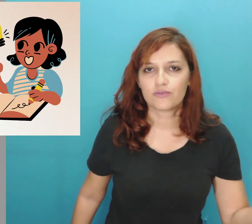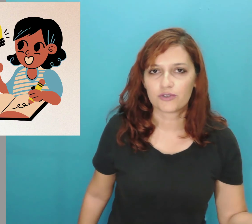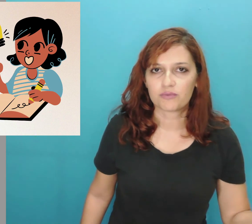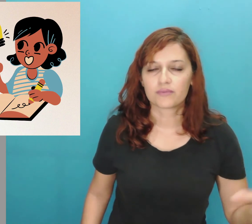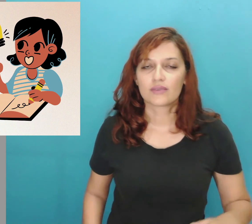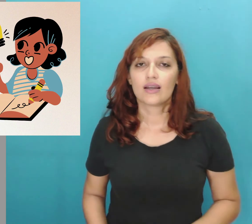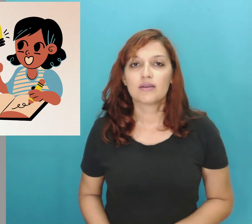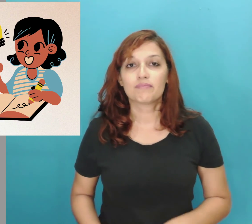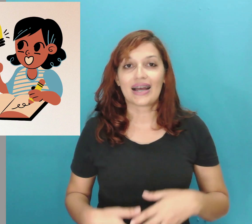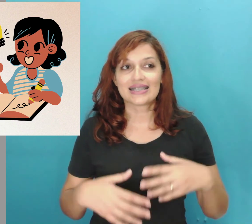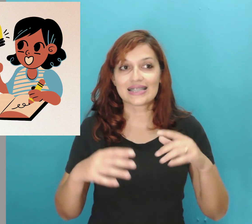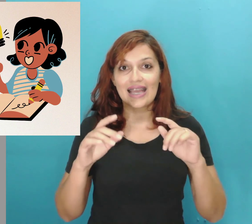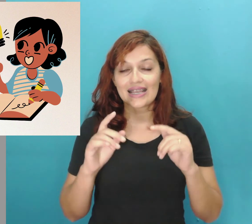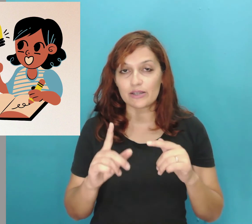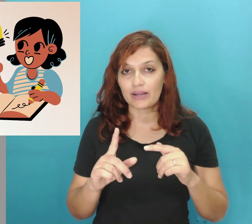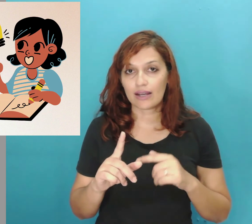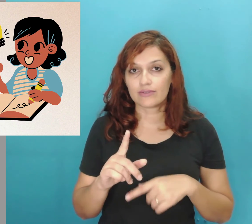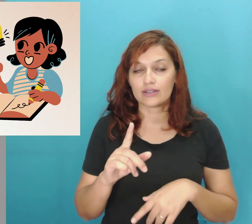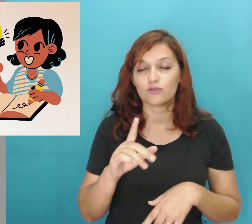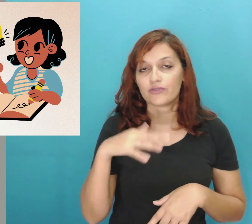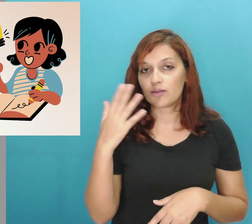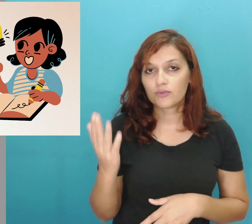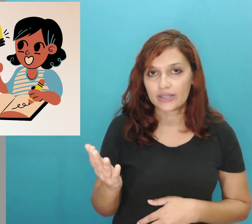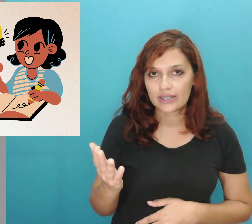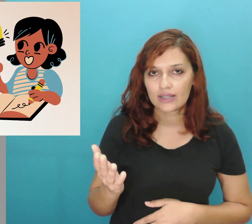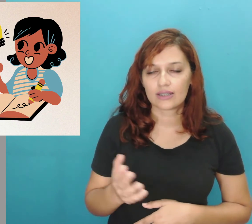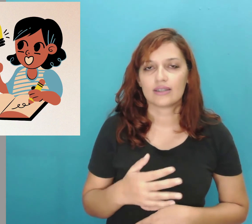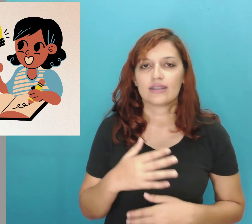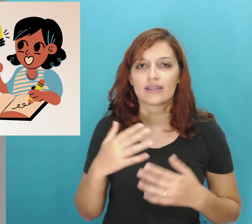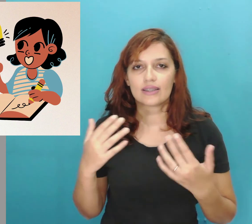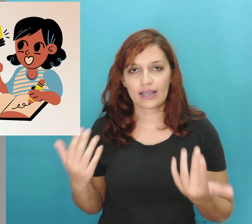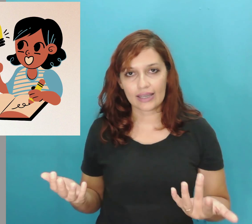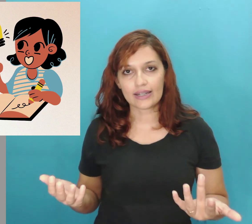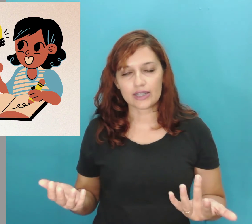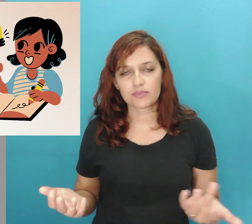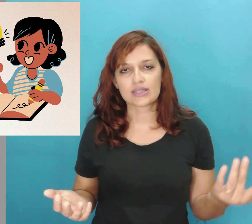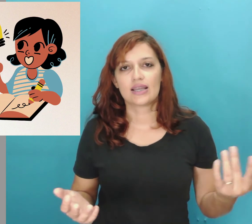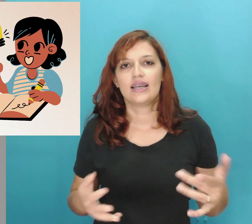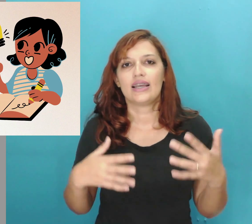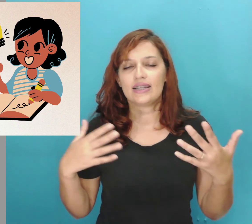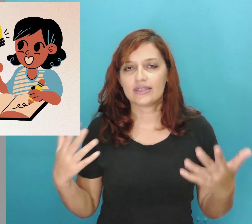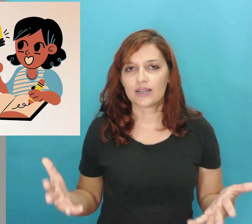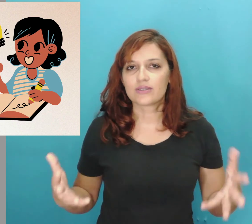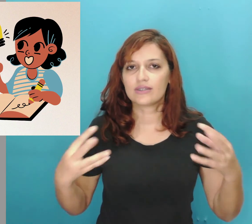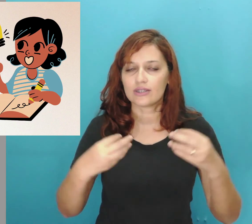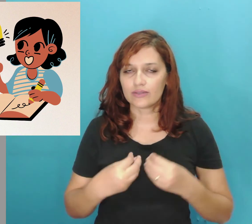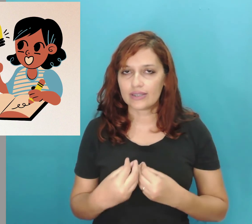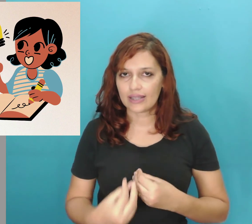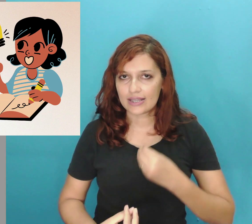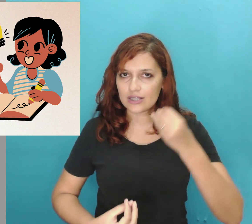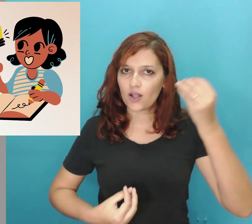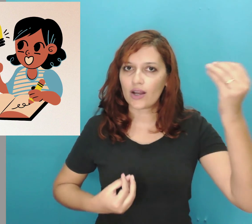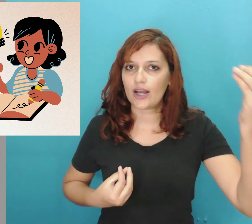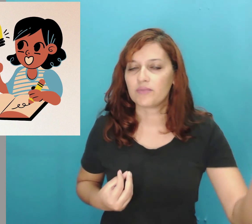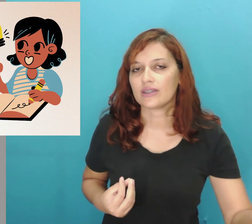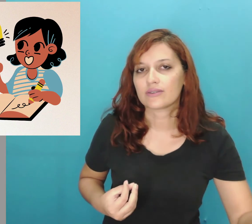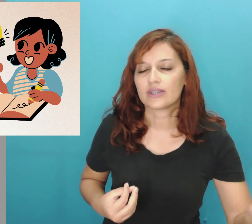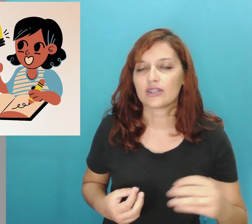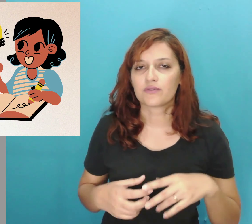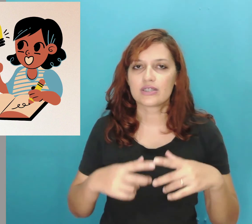filme. Mas essa palavra, o verbo ir, em Libras, ele tem o sentido de deslocamento. Então, você